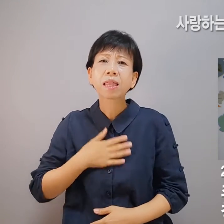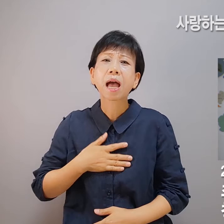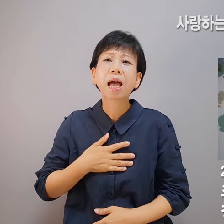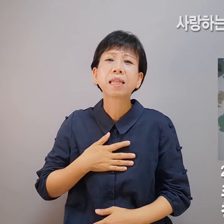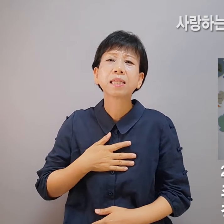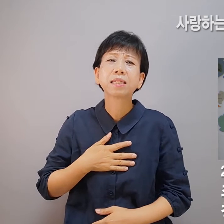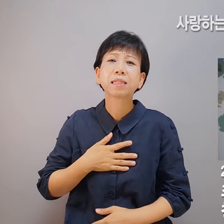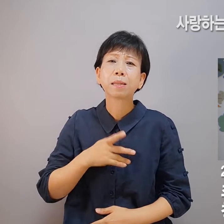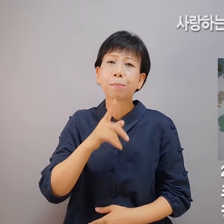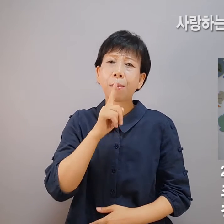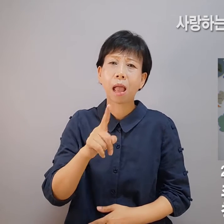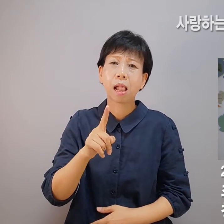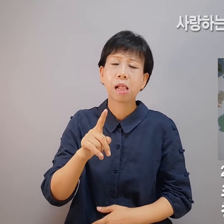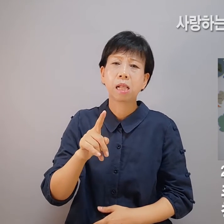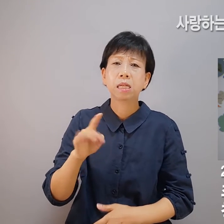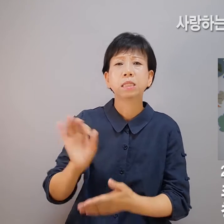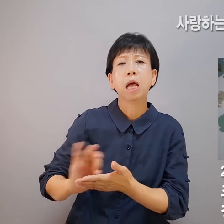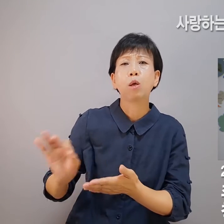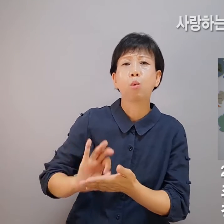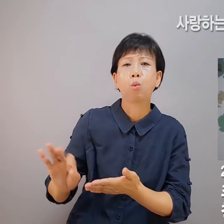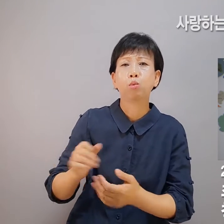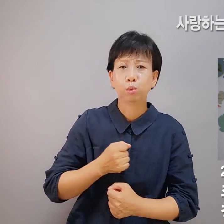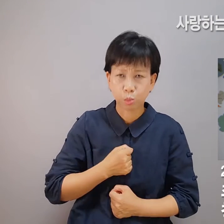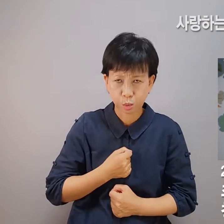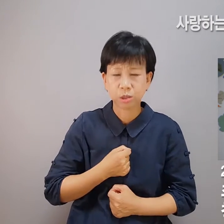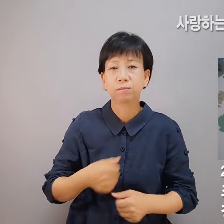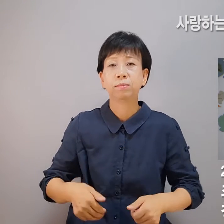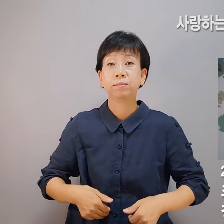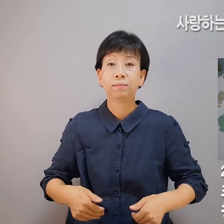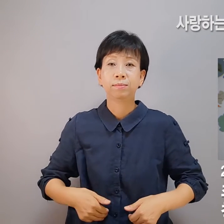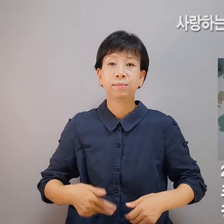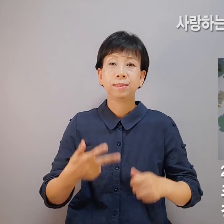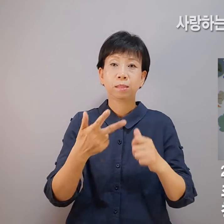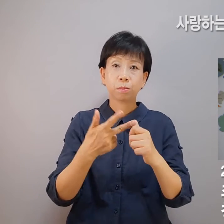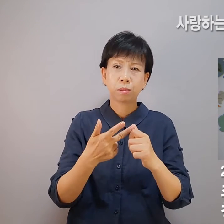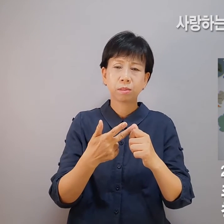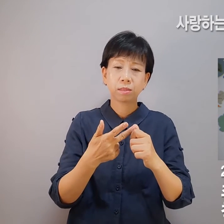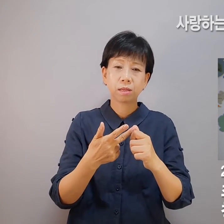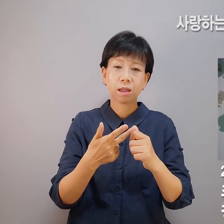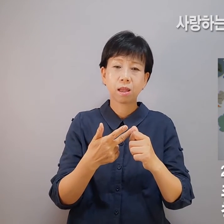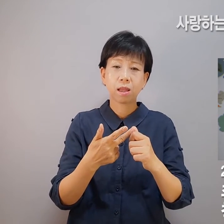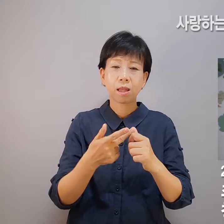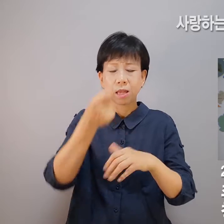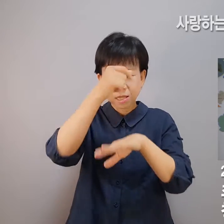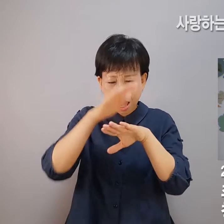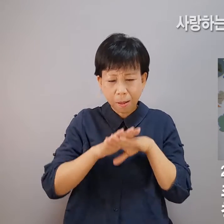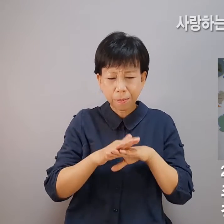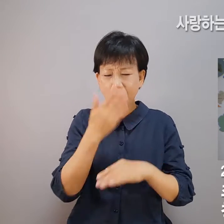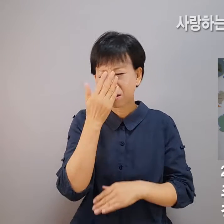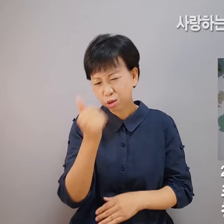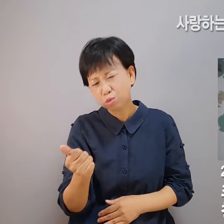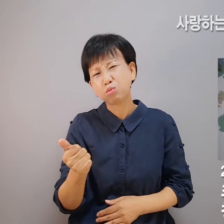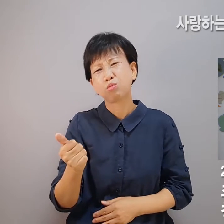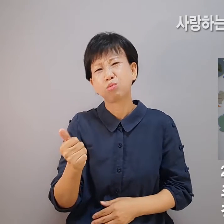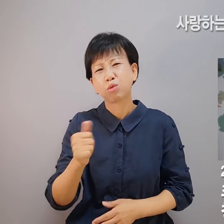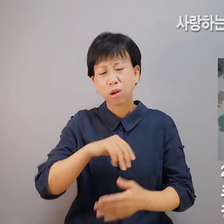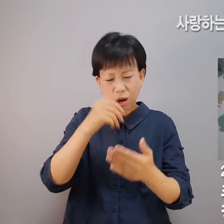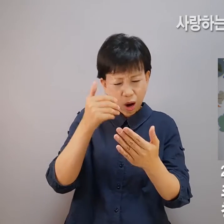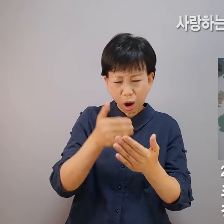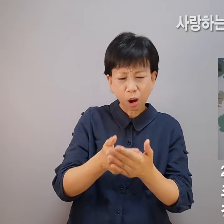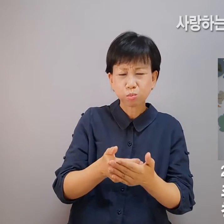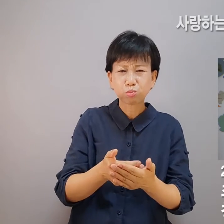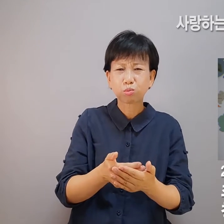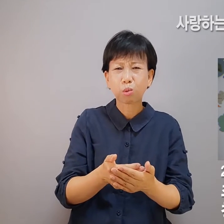우리의 주의사항이기도 해요. 네. 7번째, 지루하고 감동이 없는 예배를 드리고 있습니다. 네,